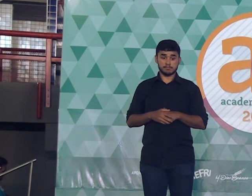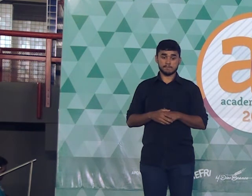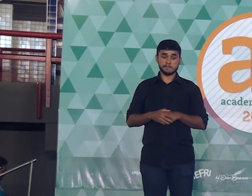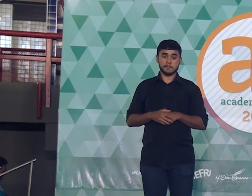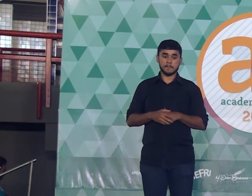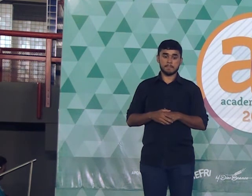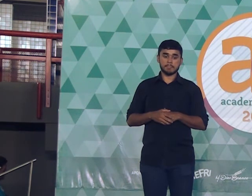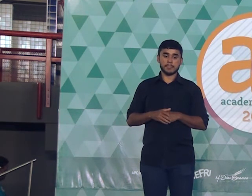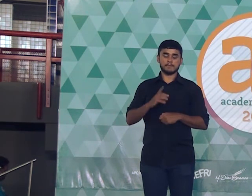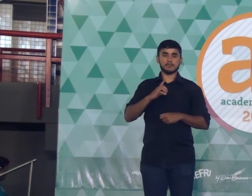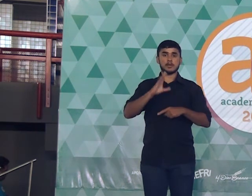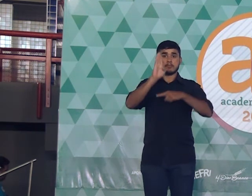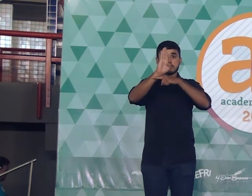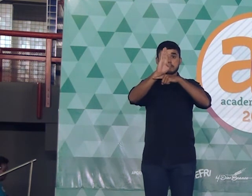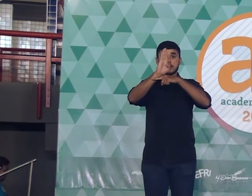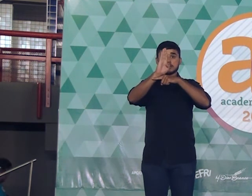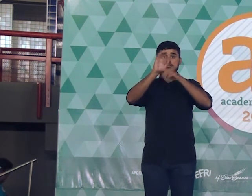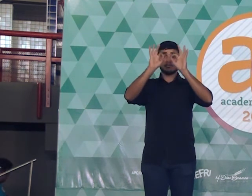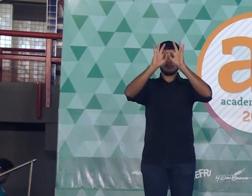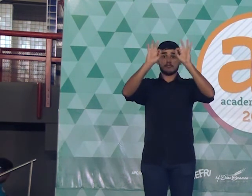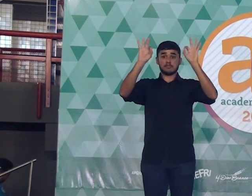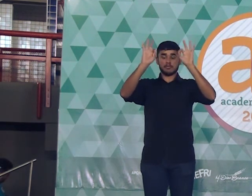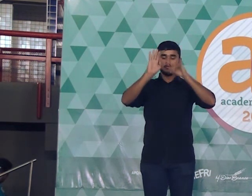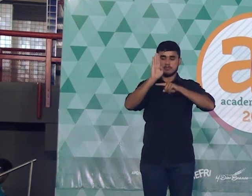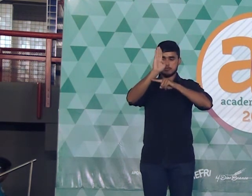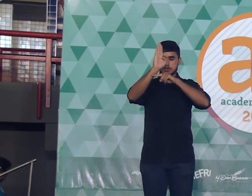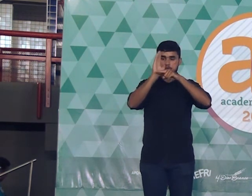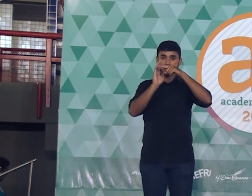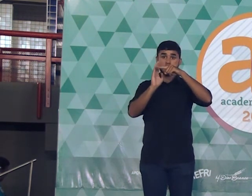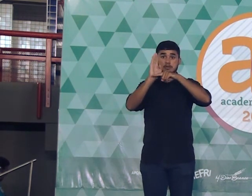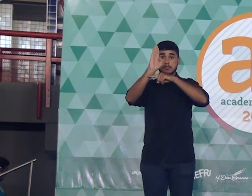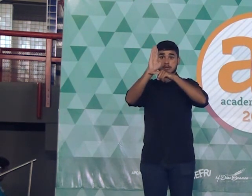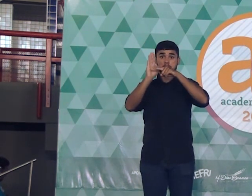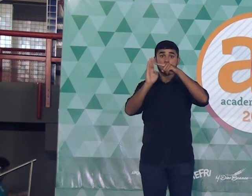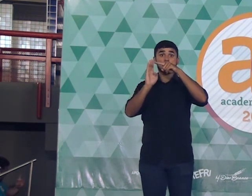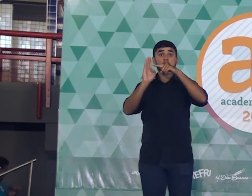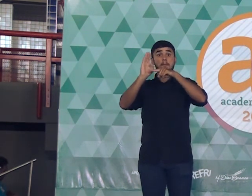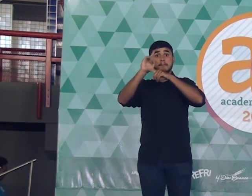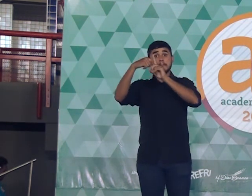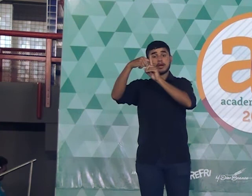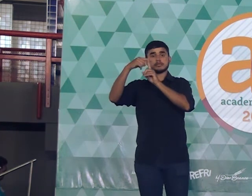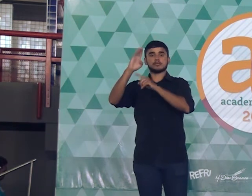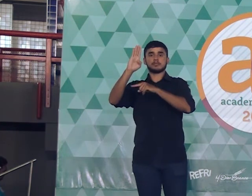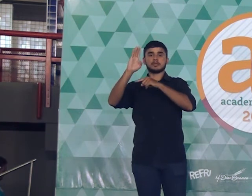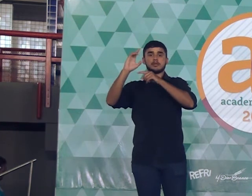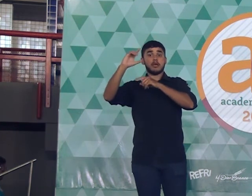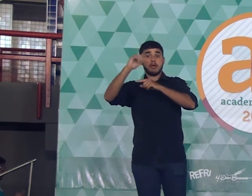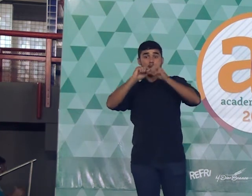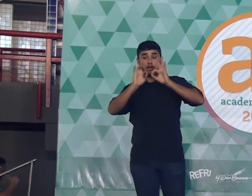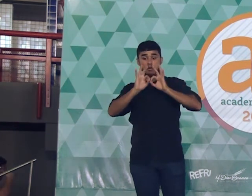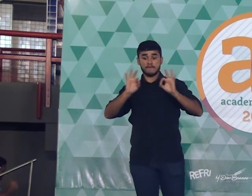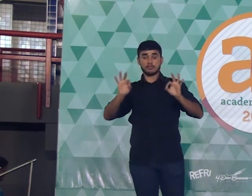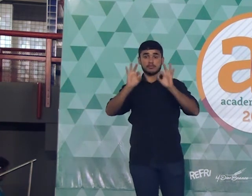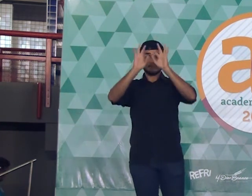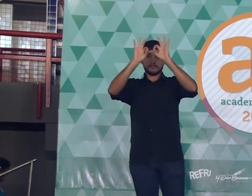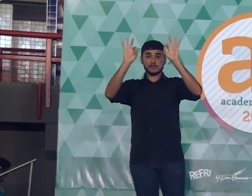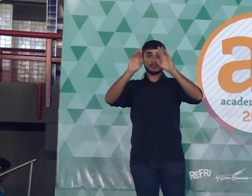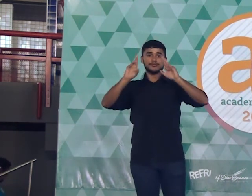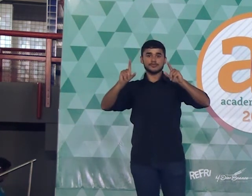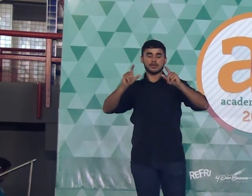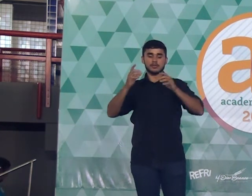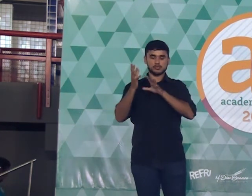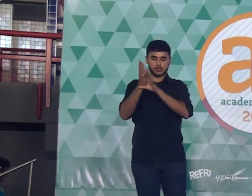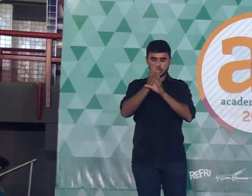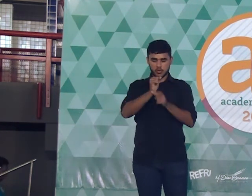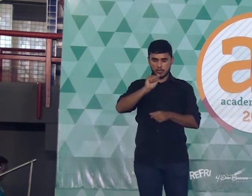menor vezes altura sobre 2, você vai ter as 2 tabelas que você vai somar, os 2 gráficos, e você tem um deslocamento de